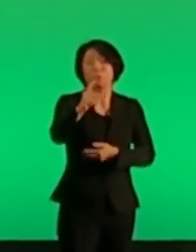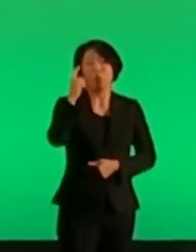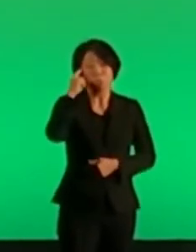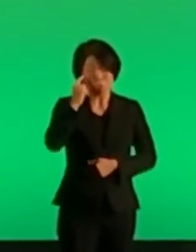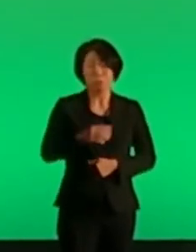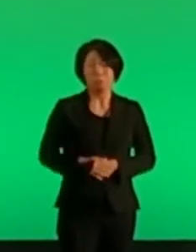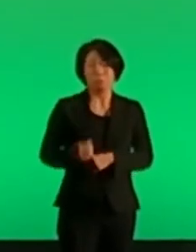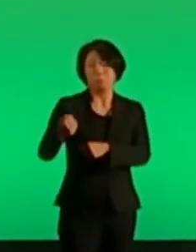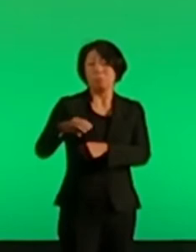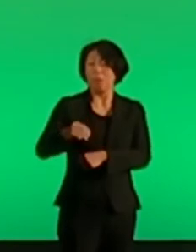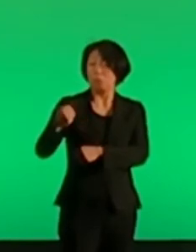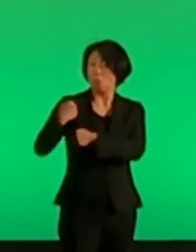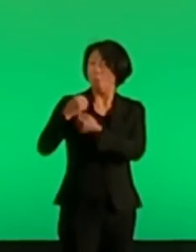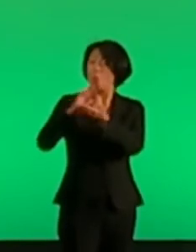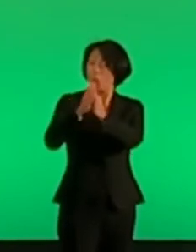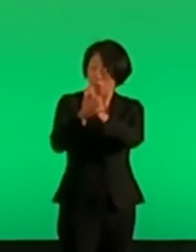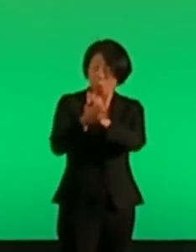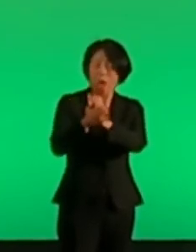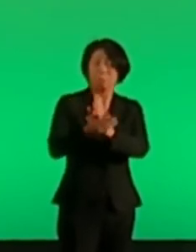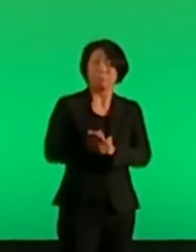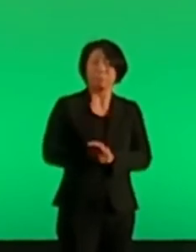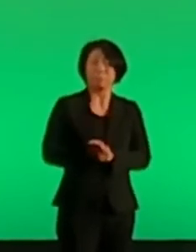つ、兵庫県はこの